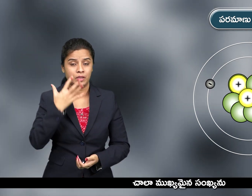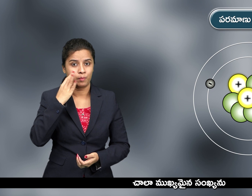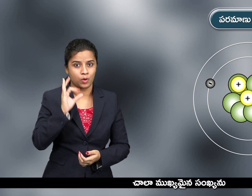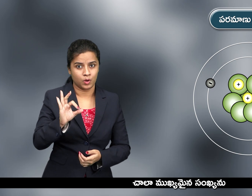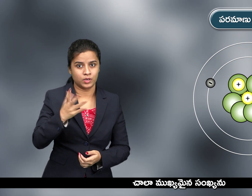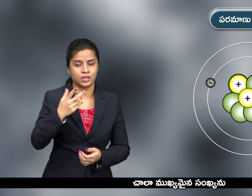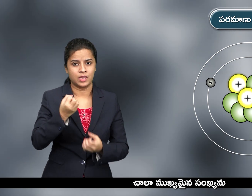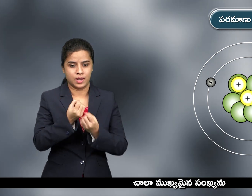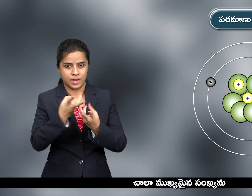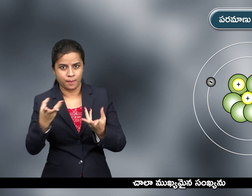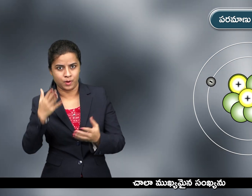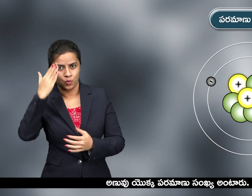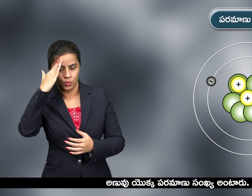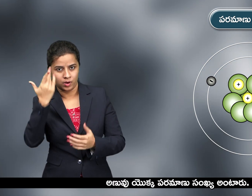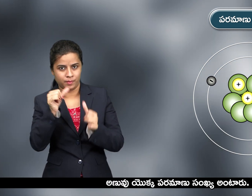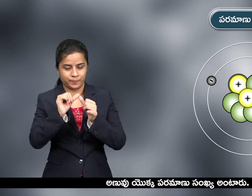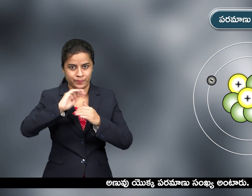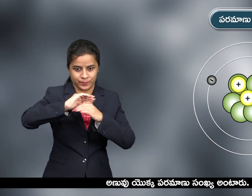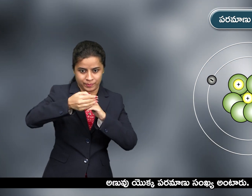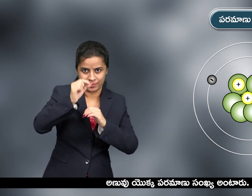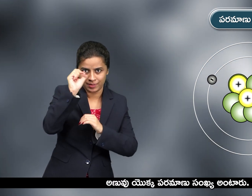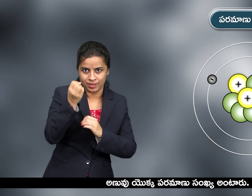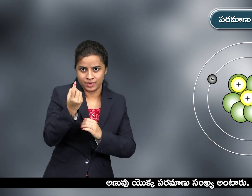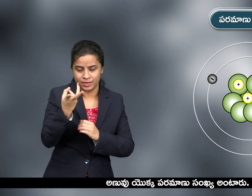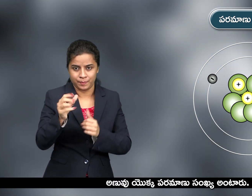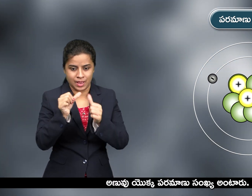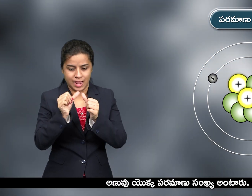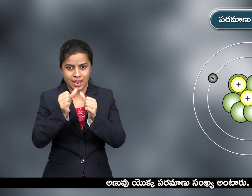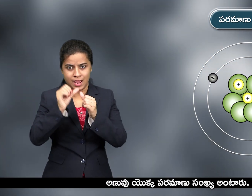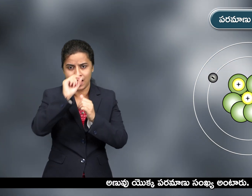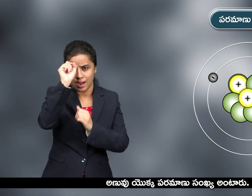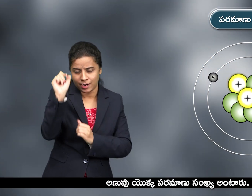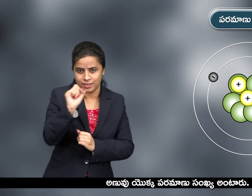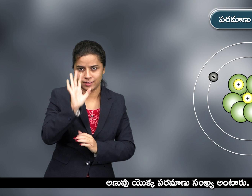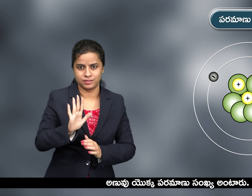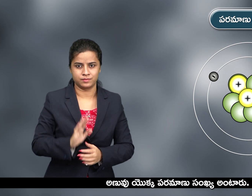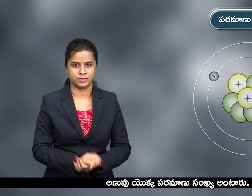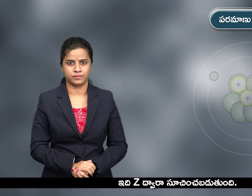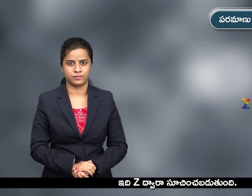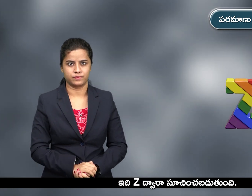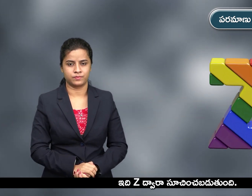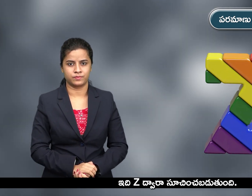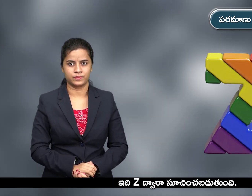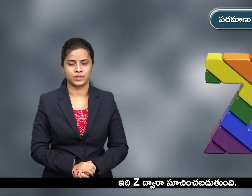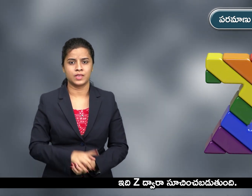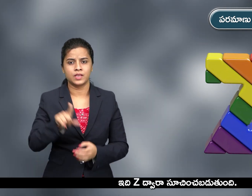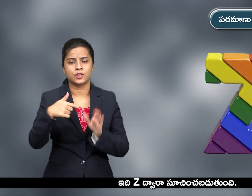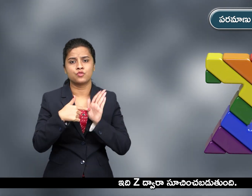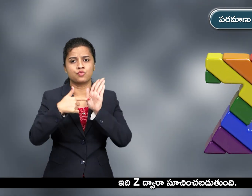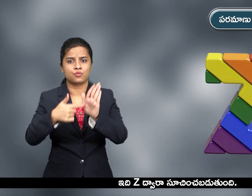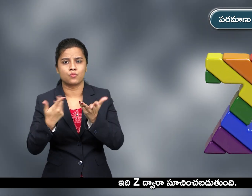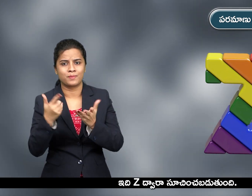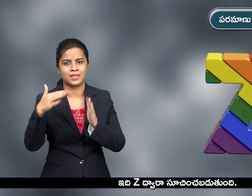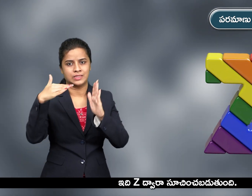చాలా ముఖ్యమైన సంఖ్యను అణువు యొక్క పరమాణు సంఖ్య అంటారు. ఇది Z